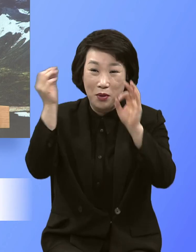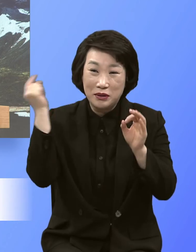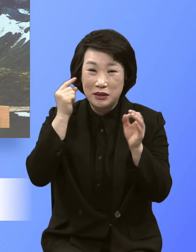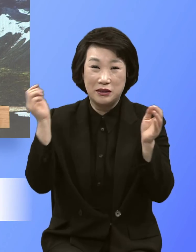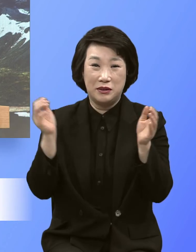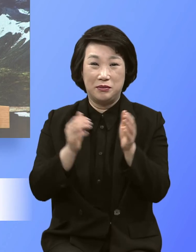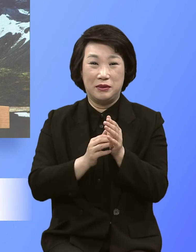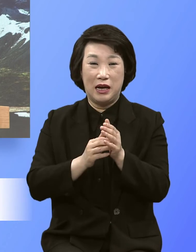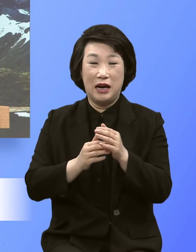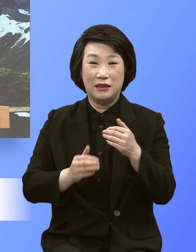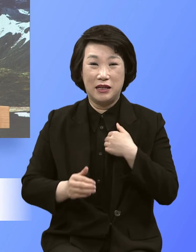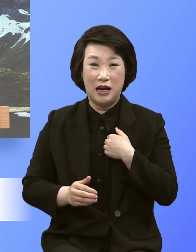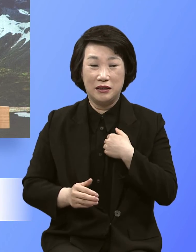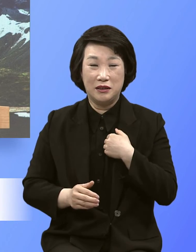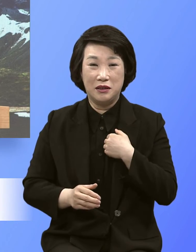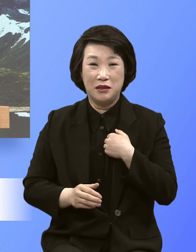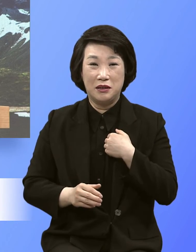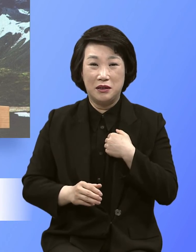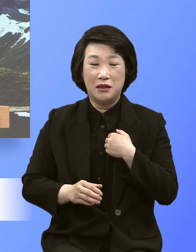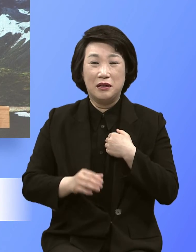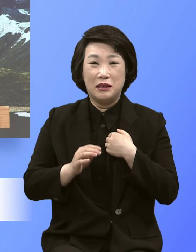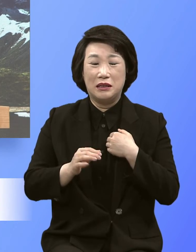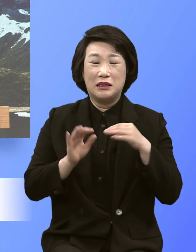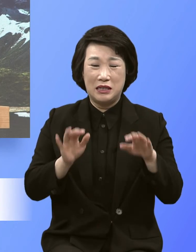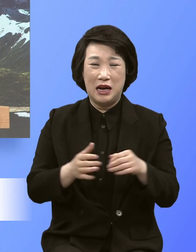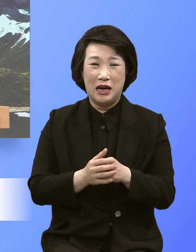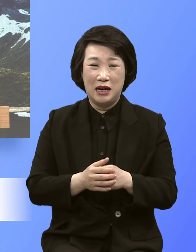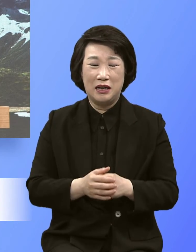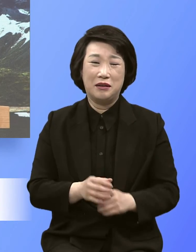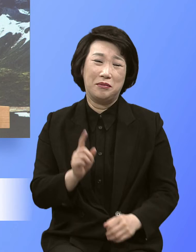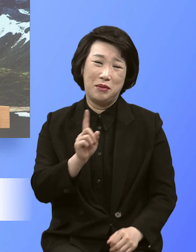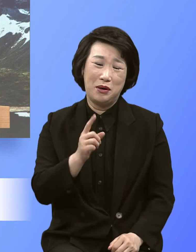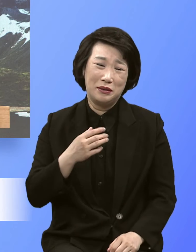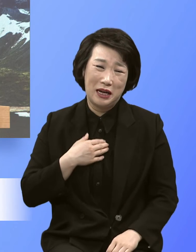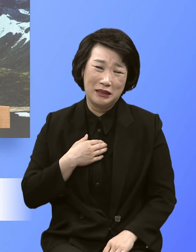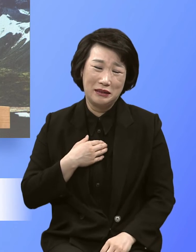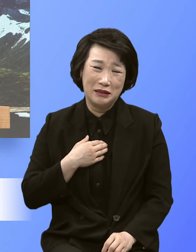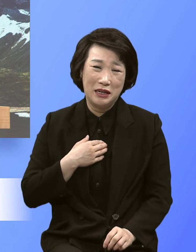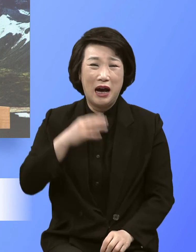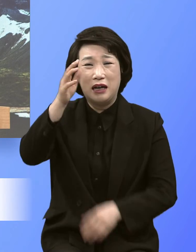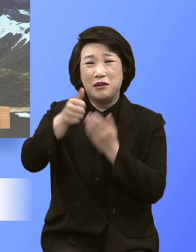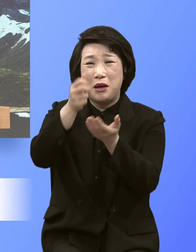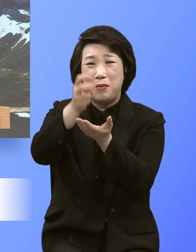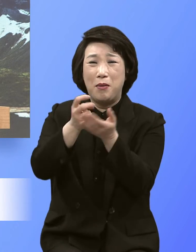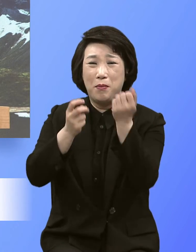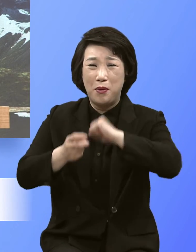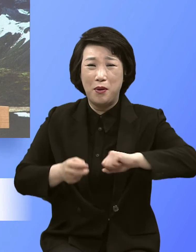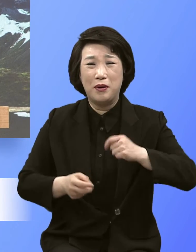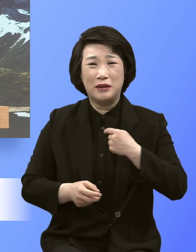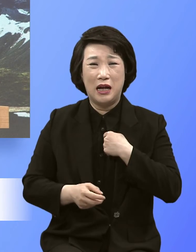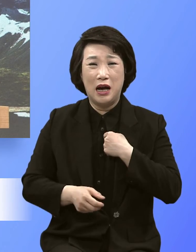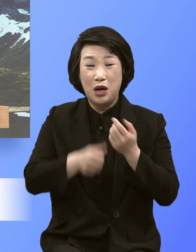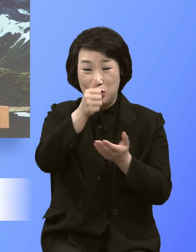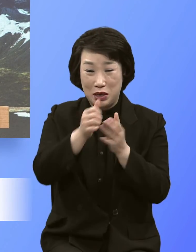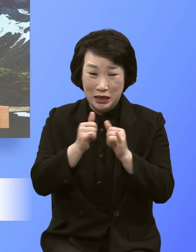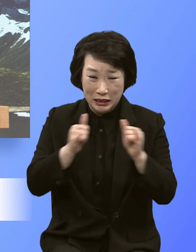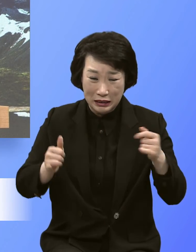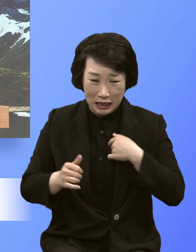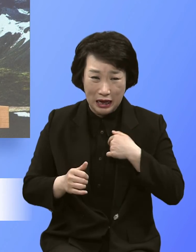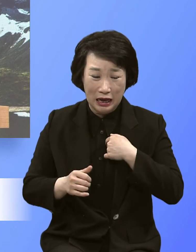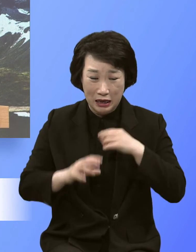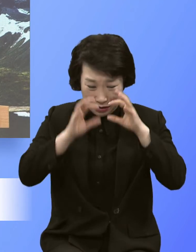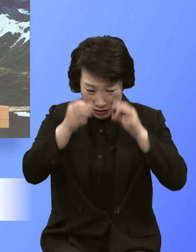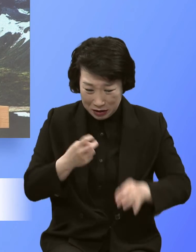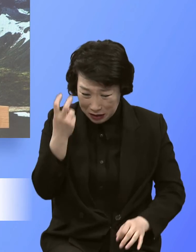들었습니다. 나는 입만 벌리면 나는 하나님의 질서를 파괴하는 죄인이 아닌가,